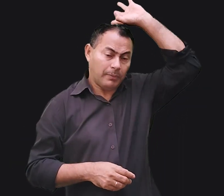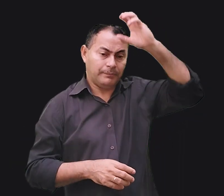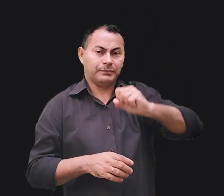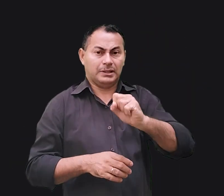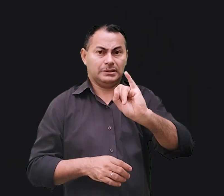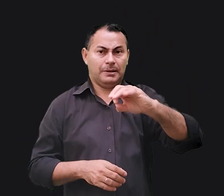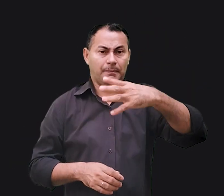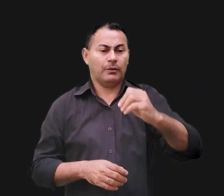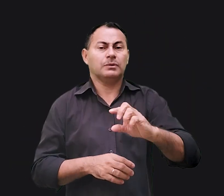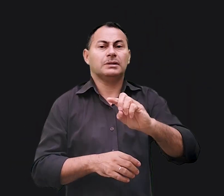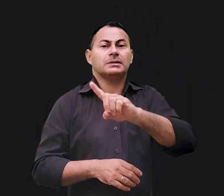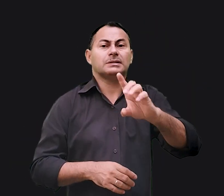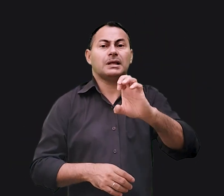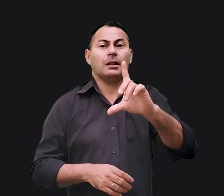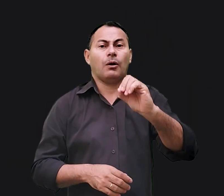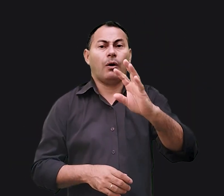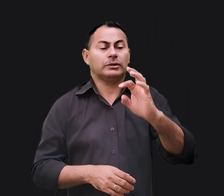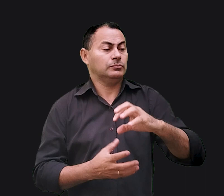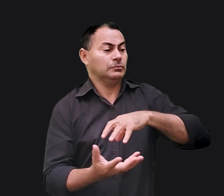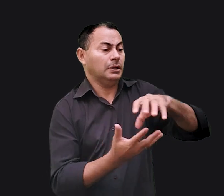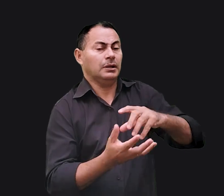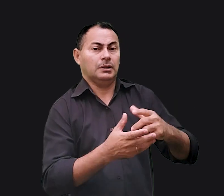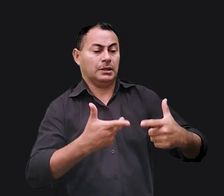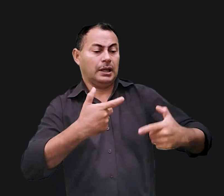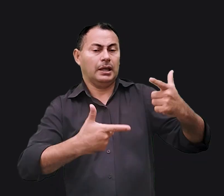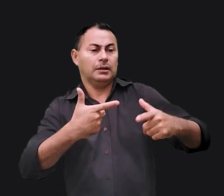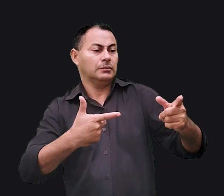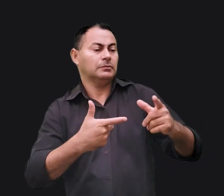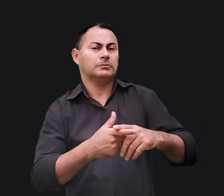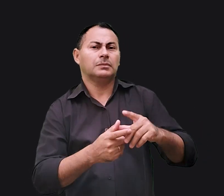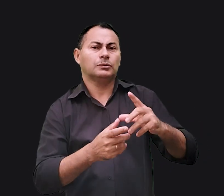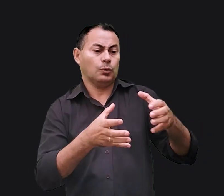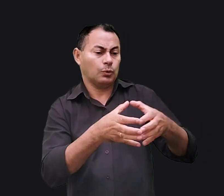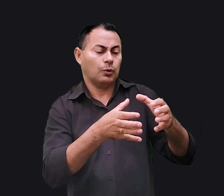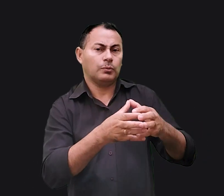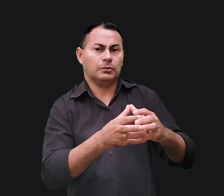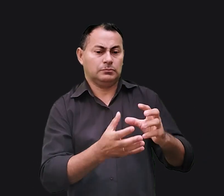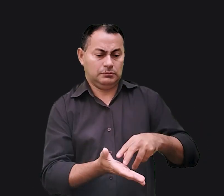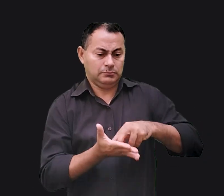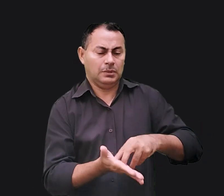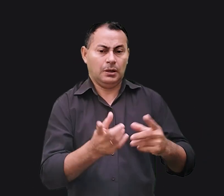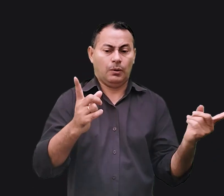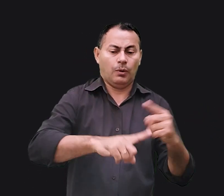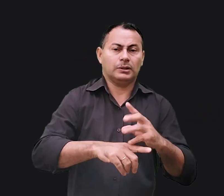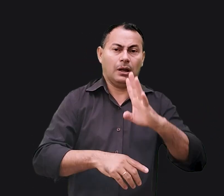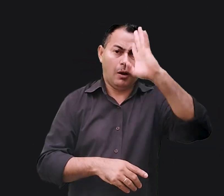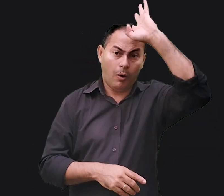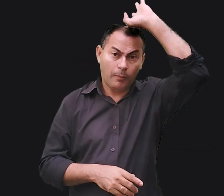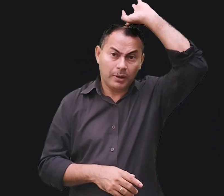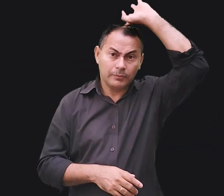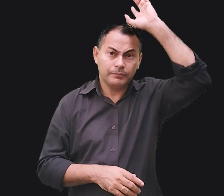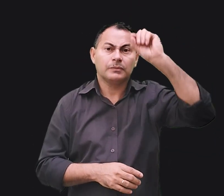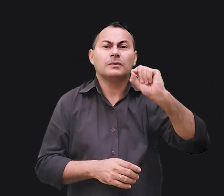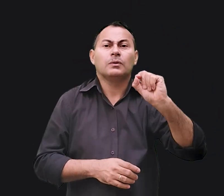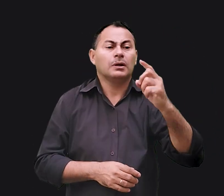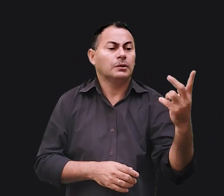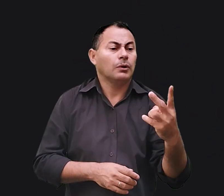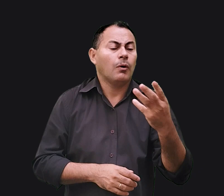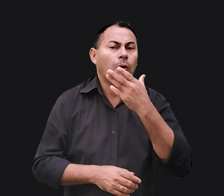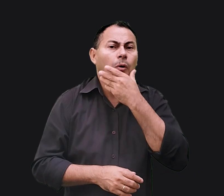Simão, chamado Zelote, um revolucionário guerrilheiro, membro de um grupo de resistência contra Roma. O que esses 2 homens tinham